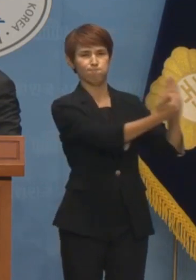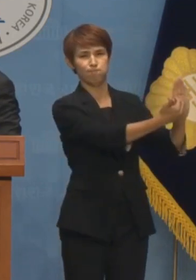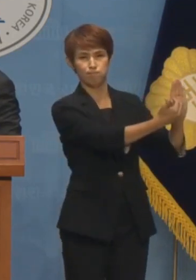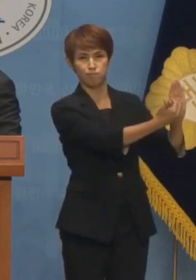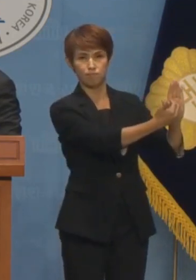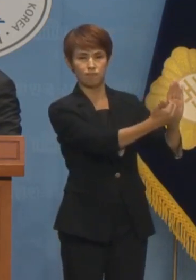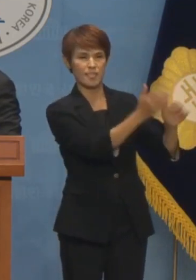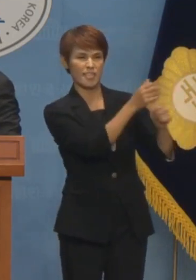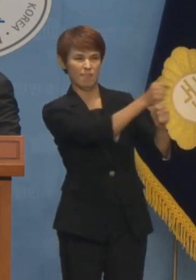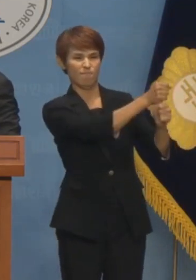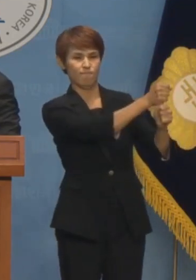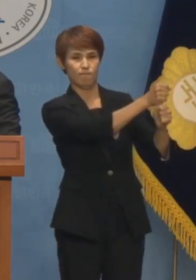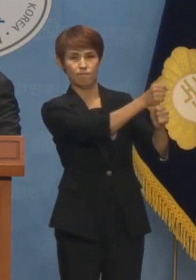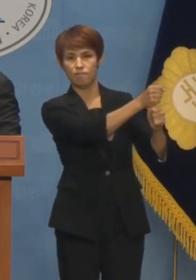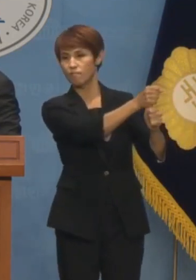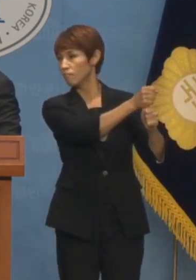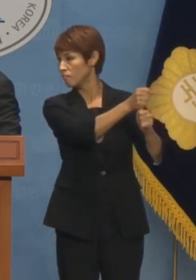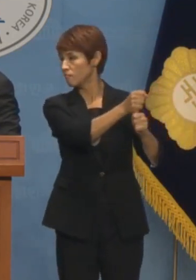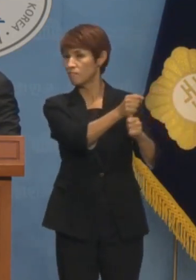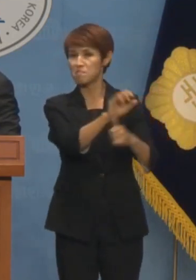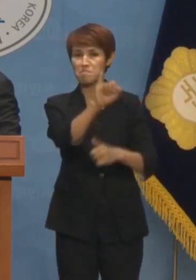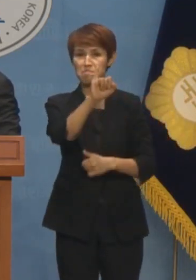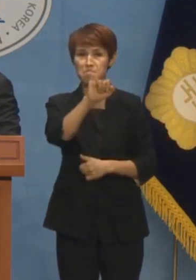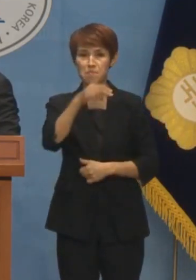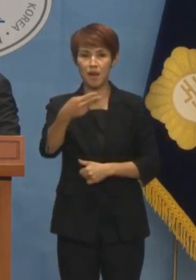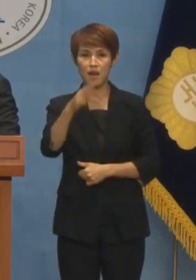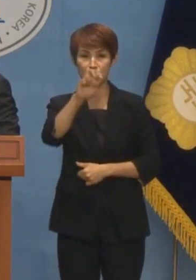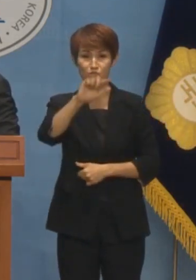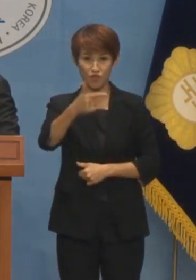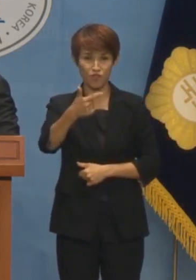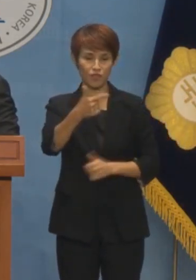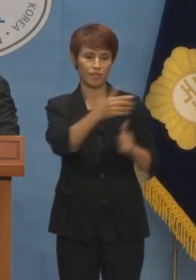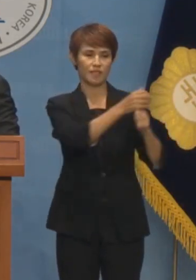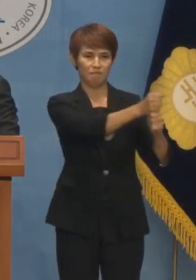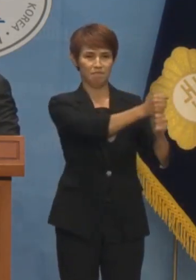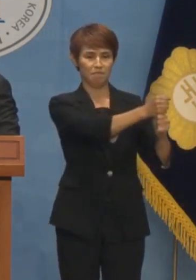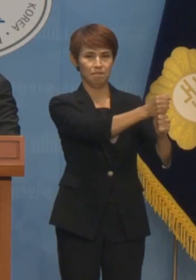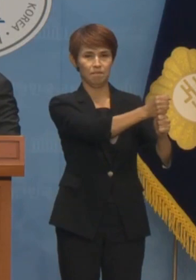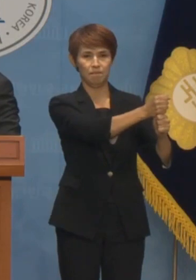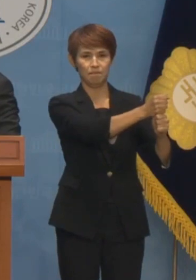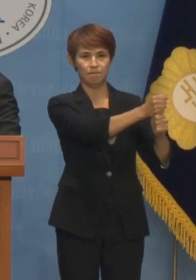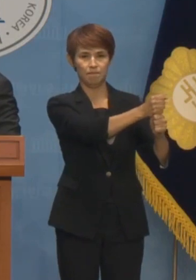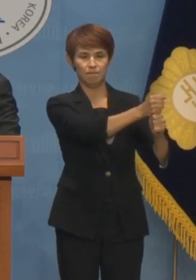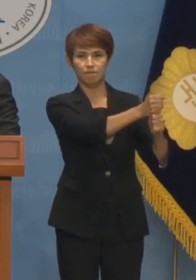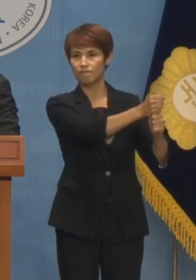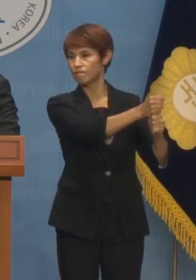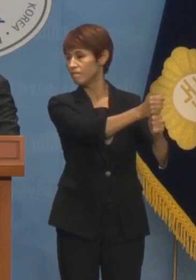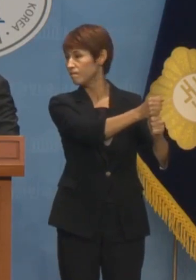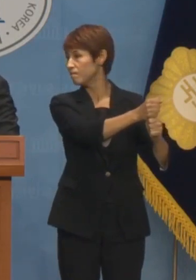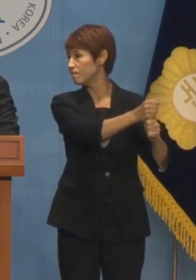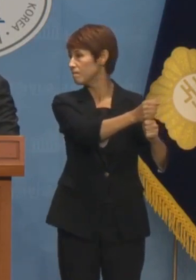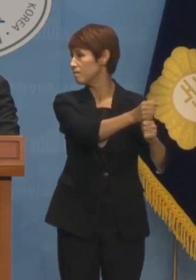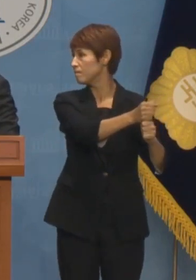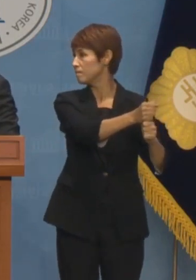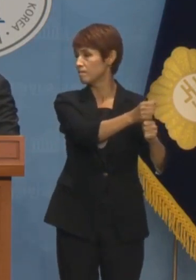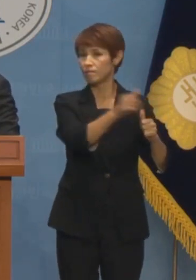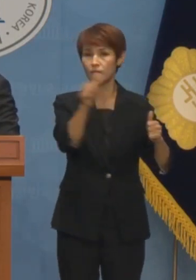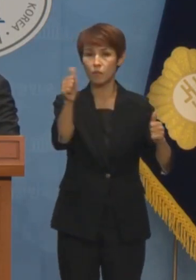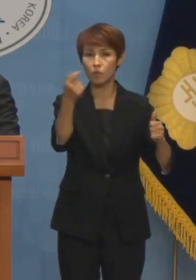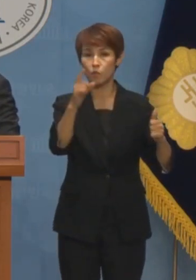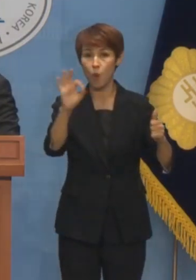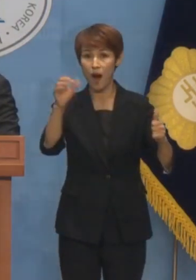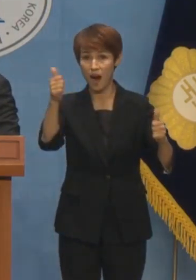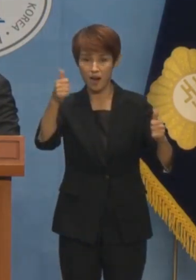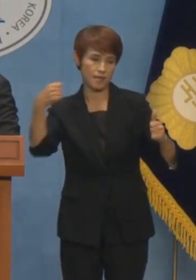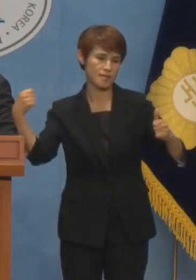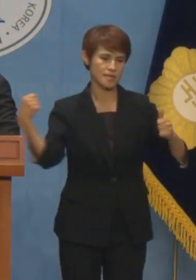제지하다기보다는 잡고 있고 이게 잡는 모습입니다. 나중에 유튜브를 찾아보시면 다 영상이 있거든요. 잡고 있고 황 모 씨가 또